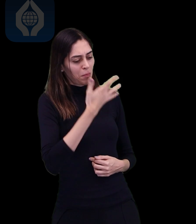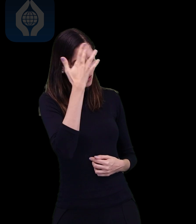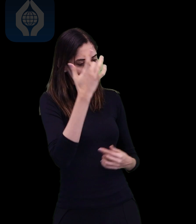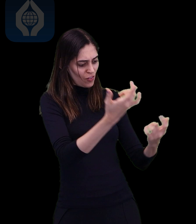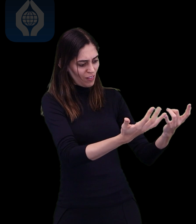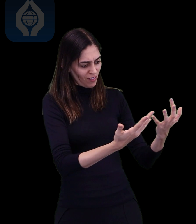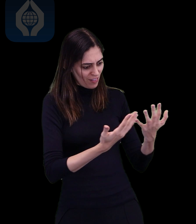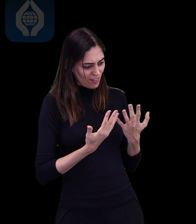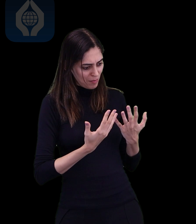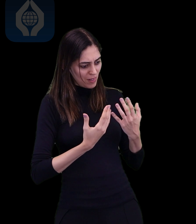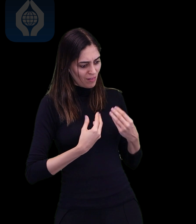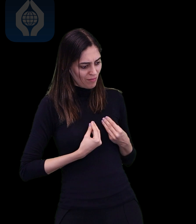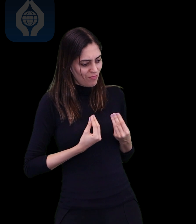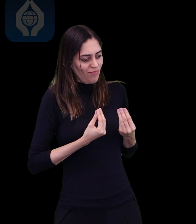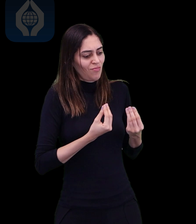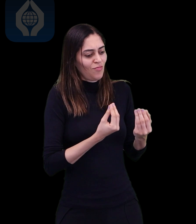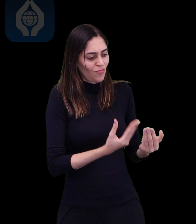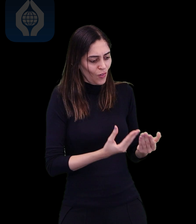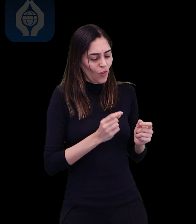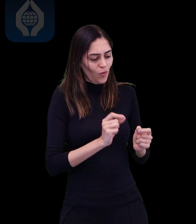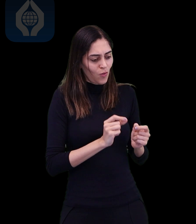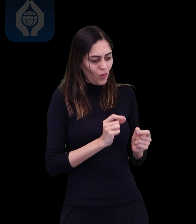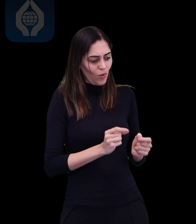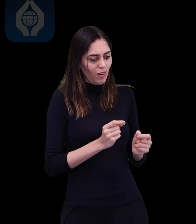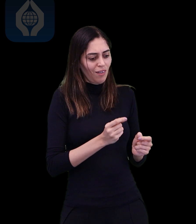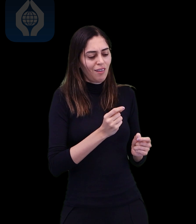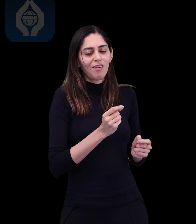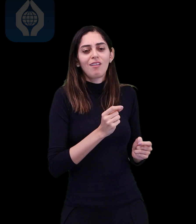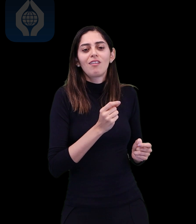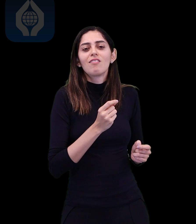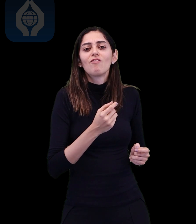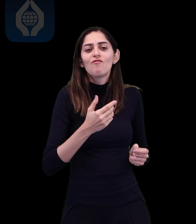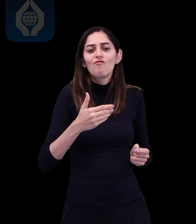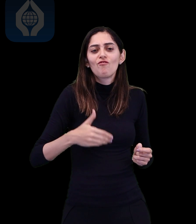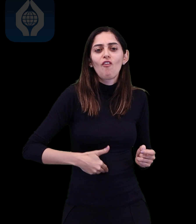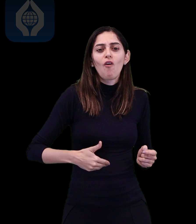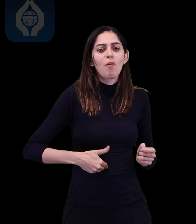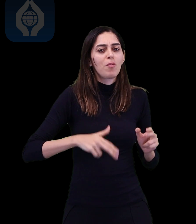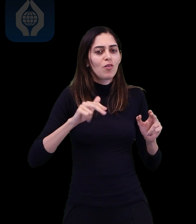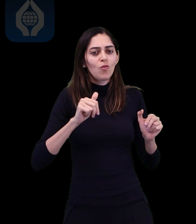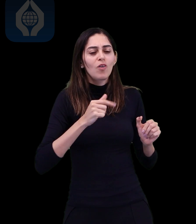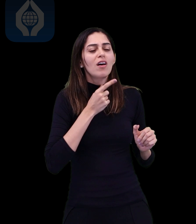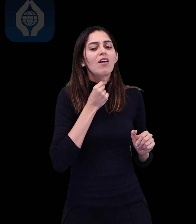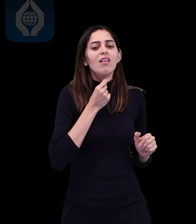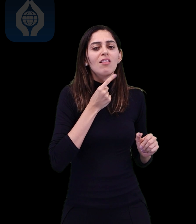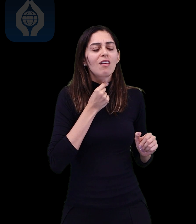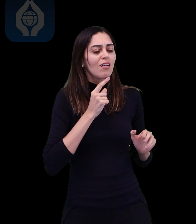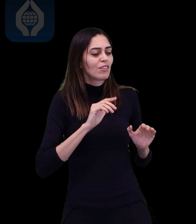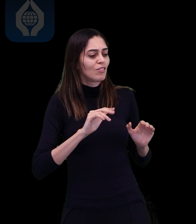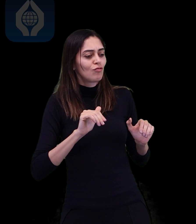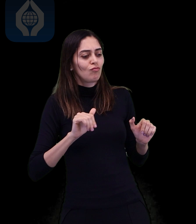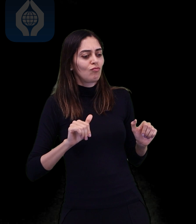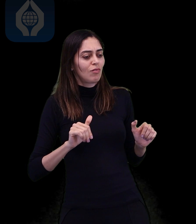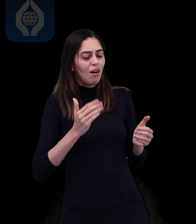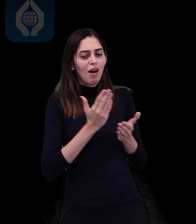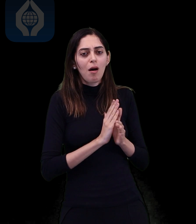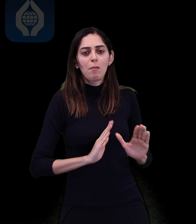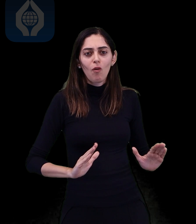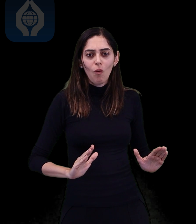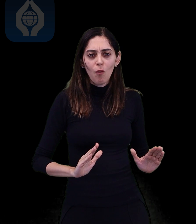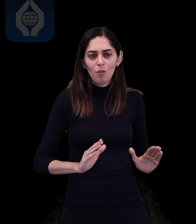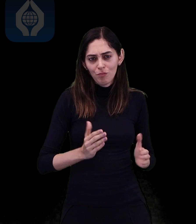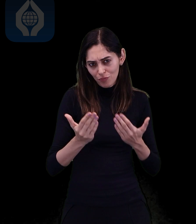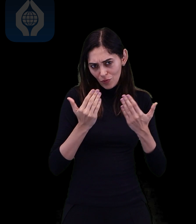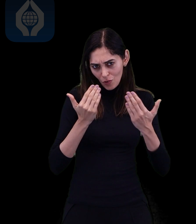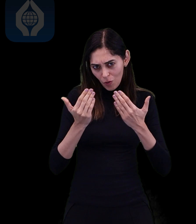e o que crê em mim jamais terá sede. Compare, Deus deu aos israelitas o maná do céu e a água